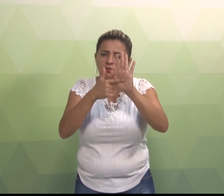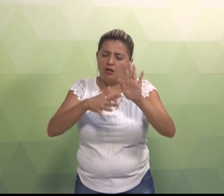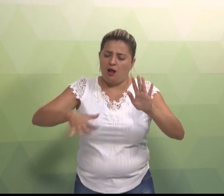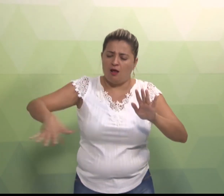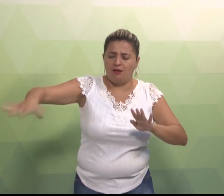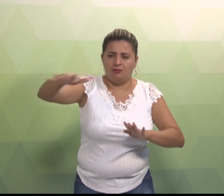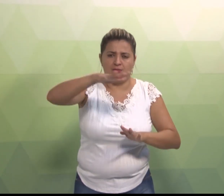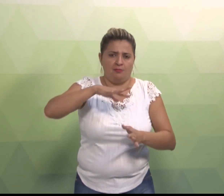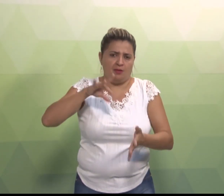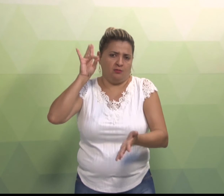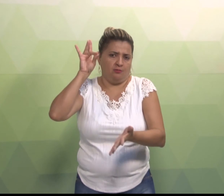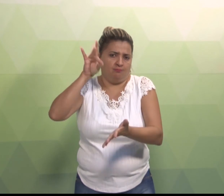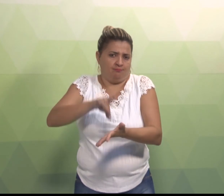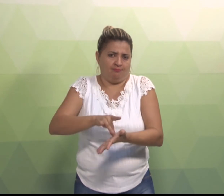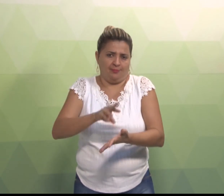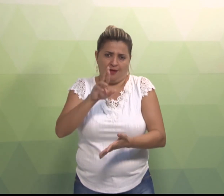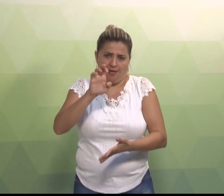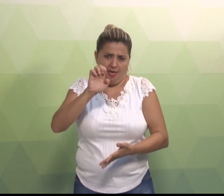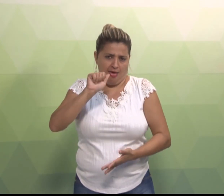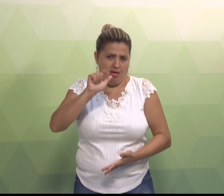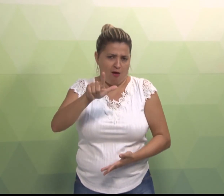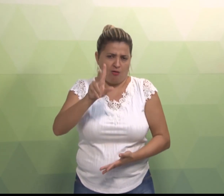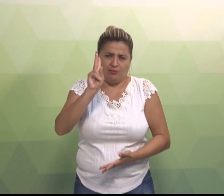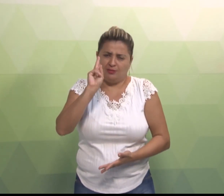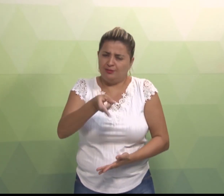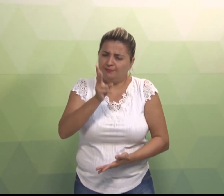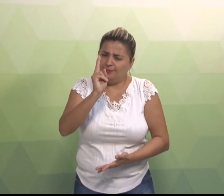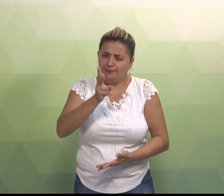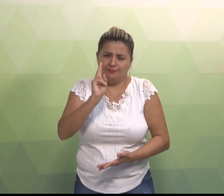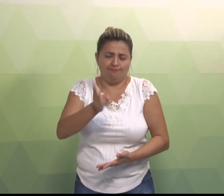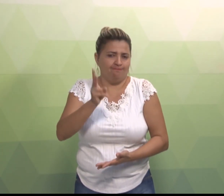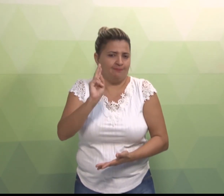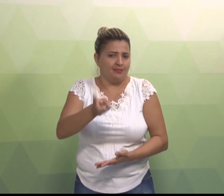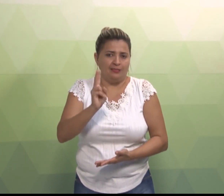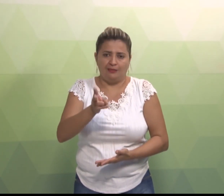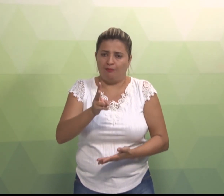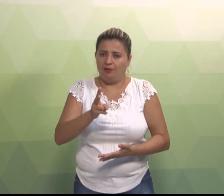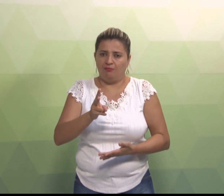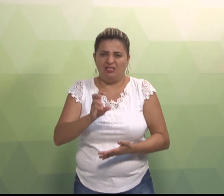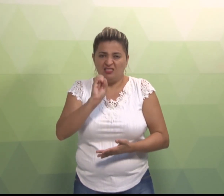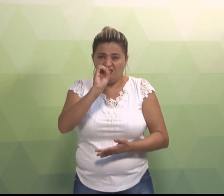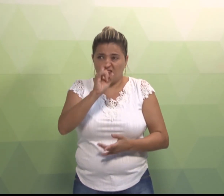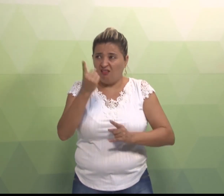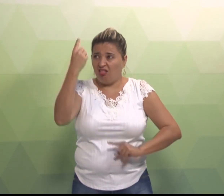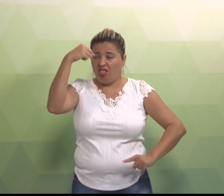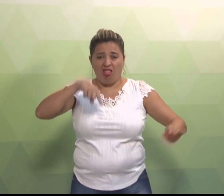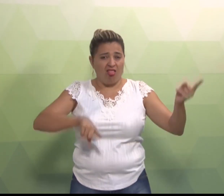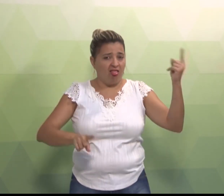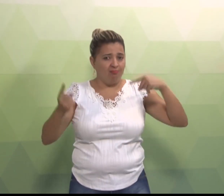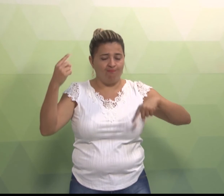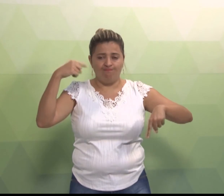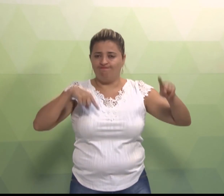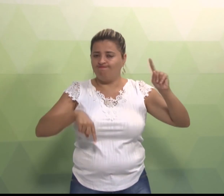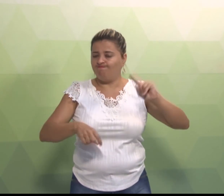a prática desses sinais, dessa localização real de cada sinal. Então, se, por exemplo, você colocar de uma